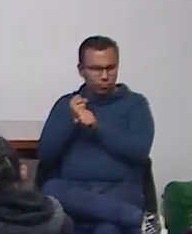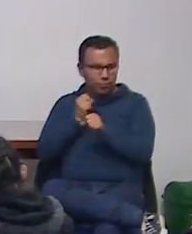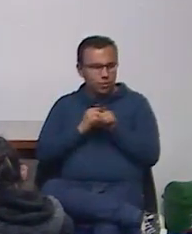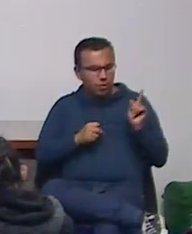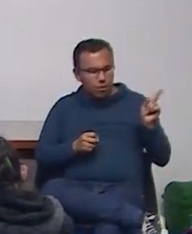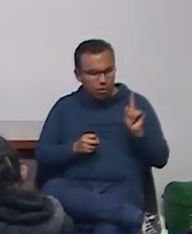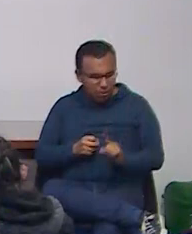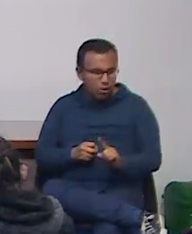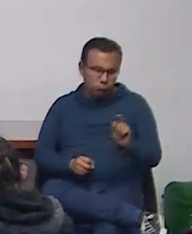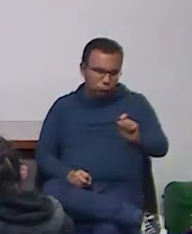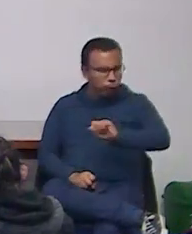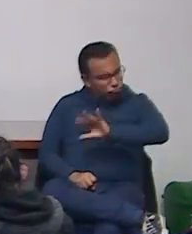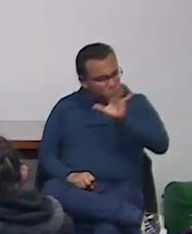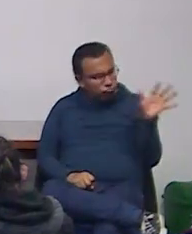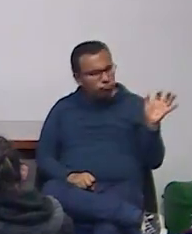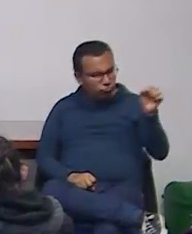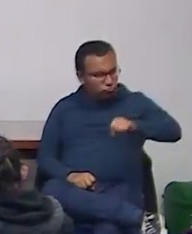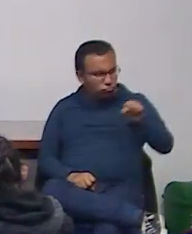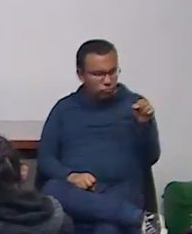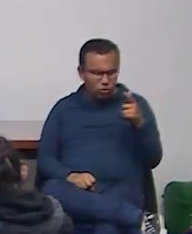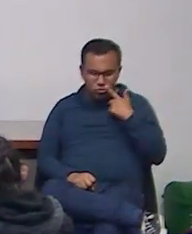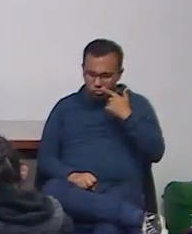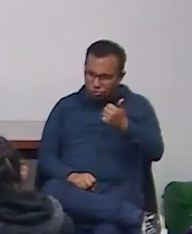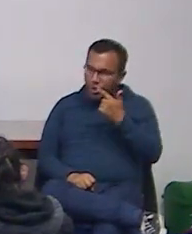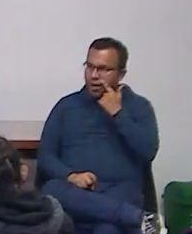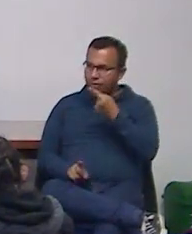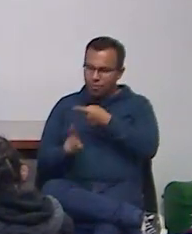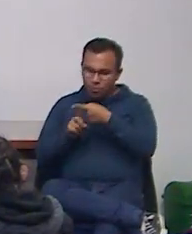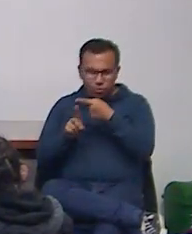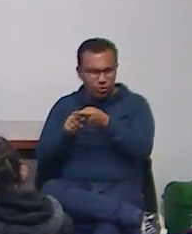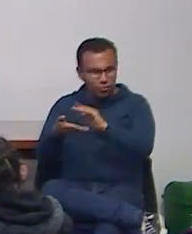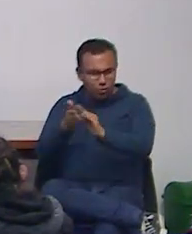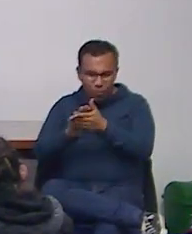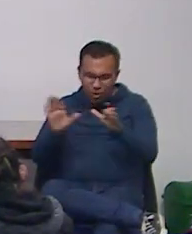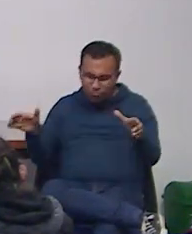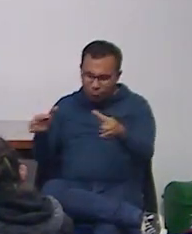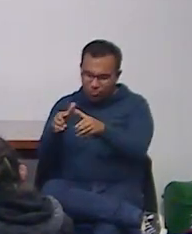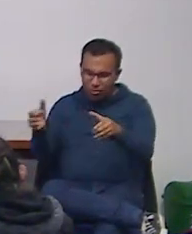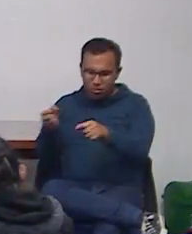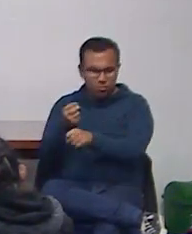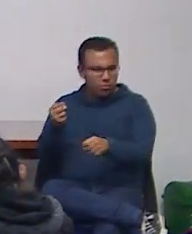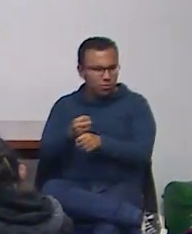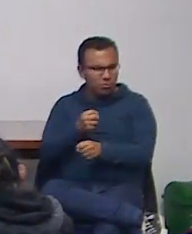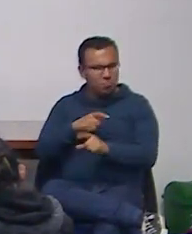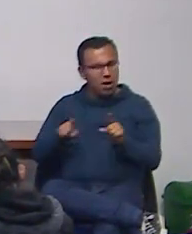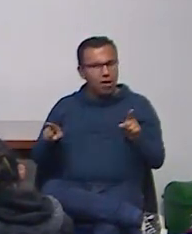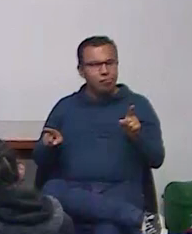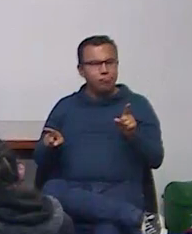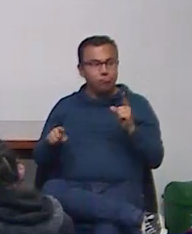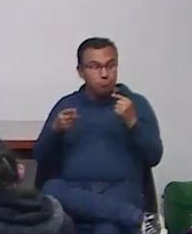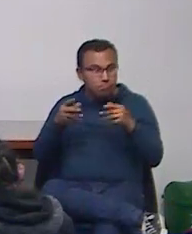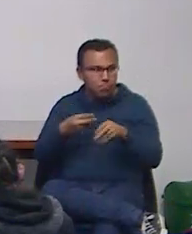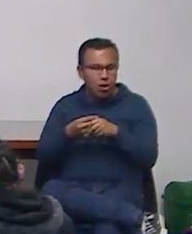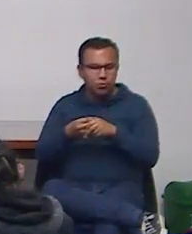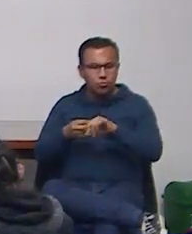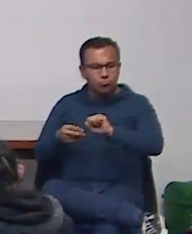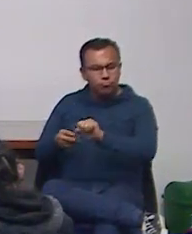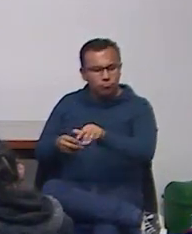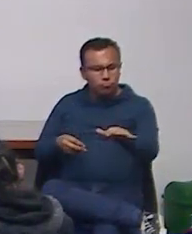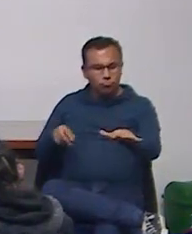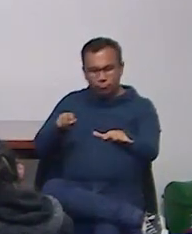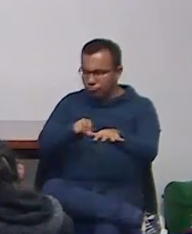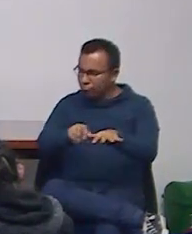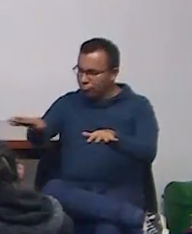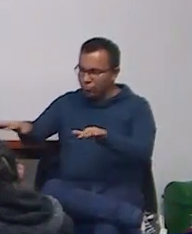me doy cuenta Ah bueno pues es que esto me está dando resultados chéveres con la población con la que trabajo Por qué no lo puedo duplicar o replicar en